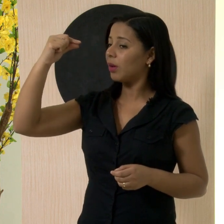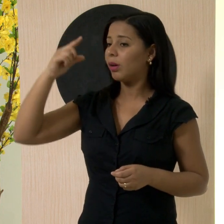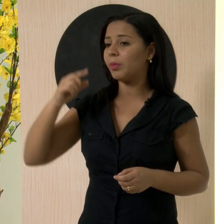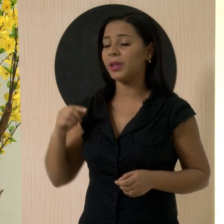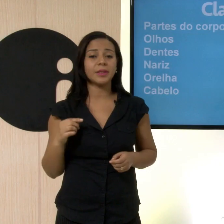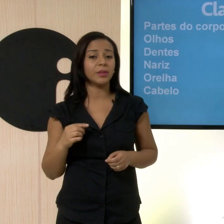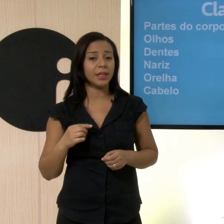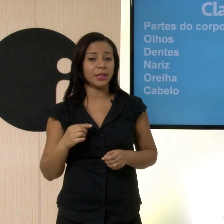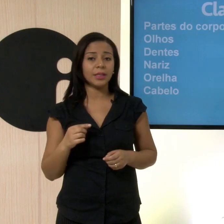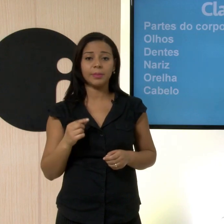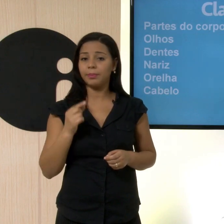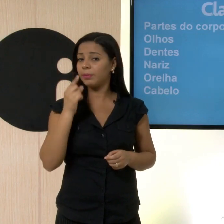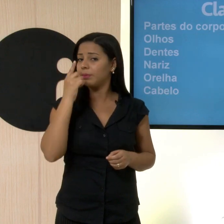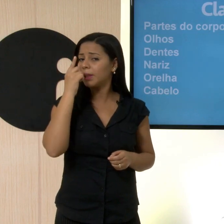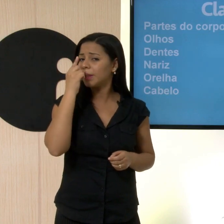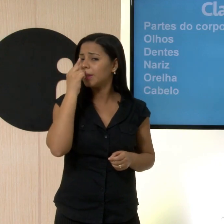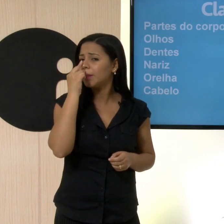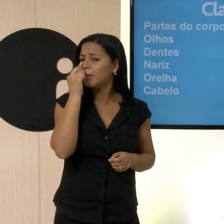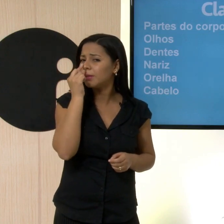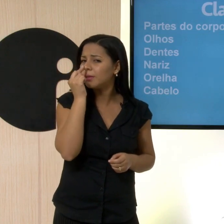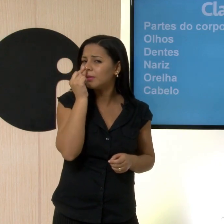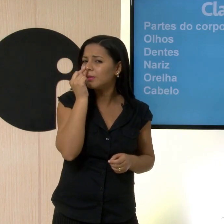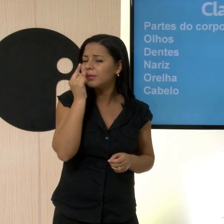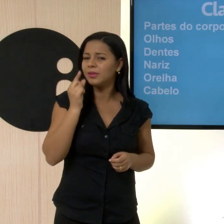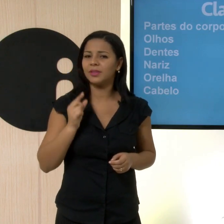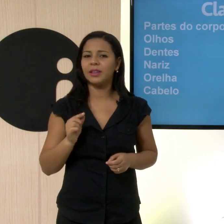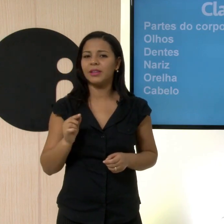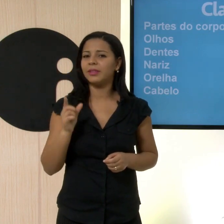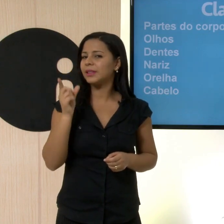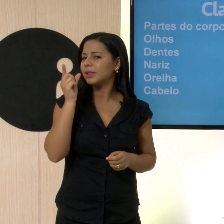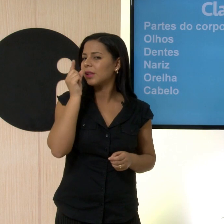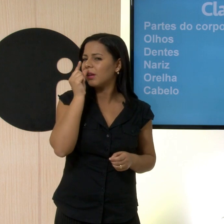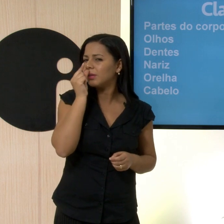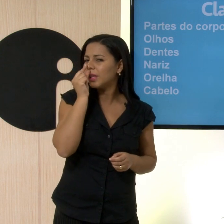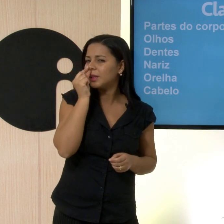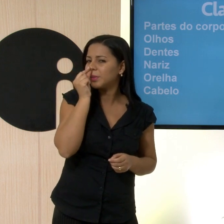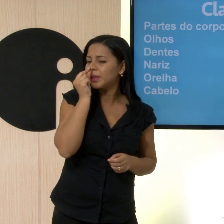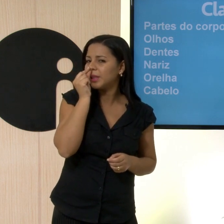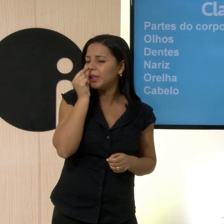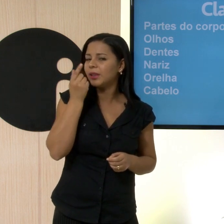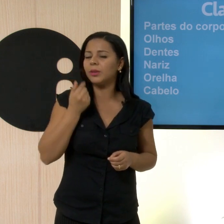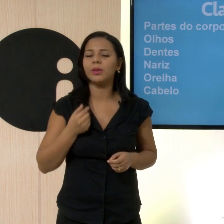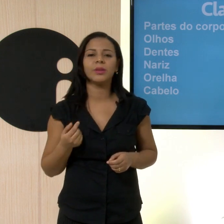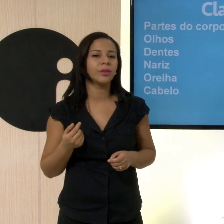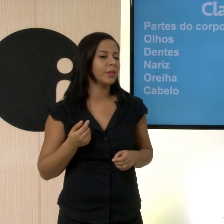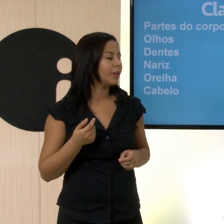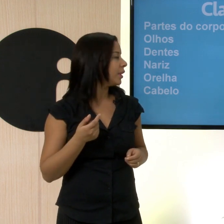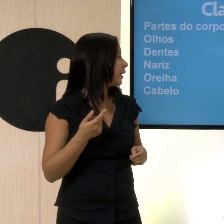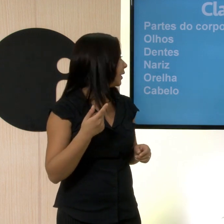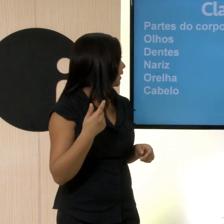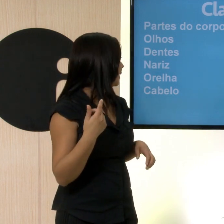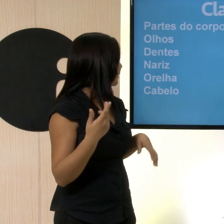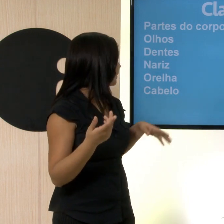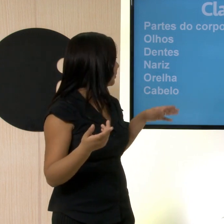Ou pode ser um nariz pequenininho. Fazer assim, ó, nariz pequenininho. Também